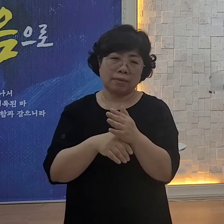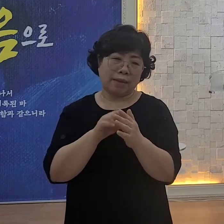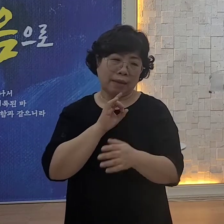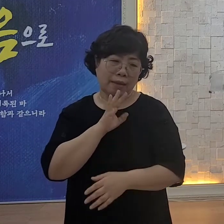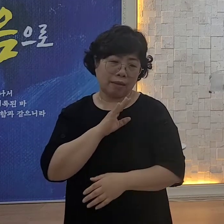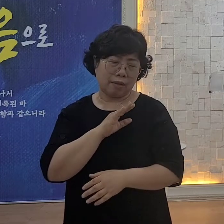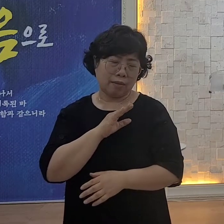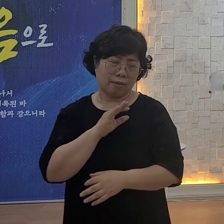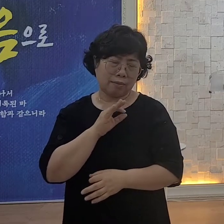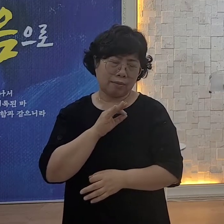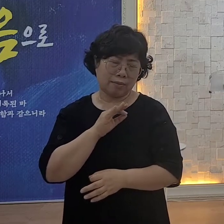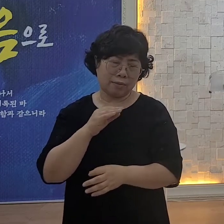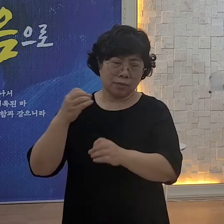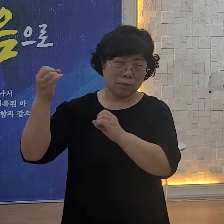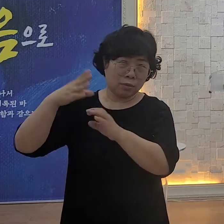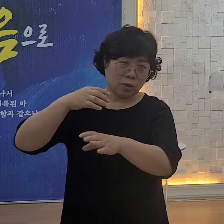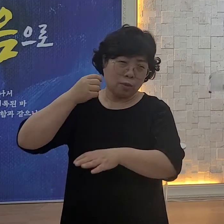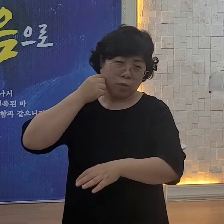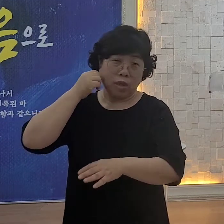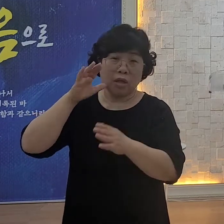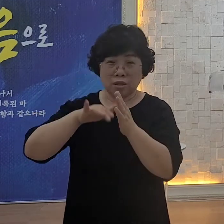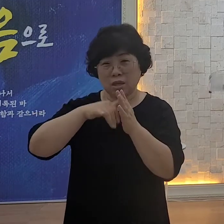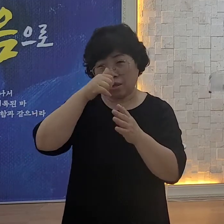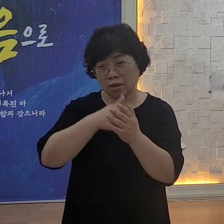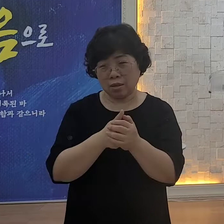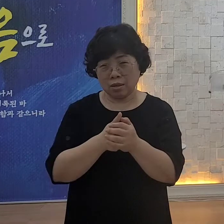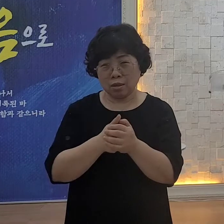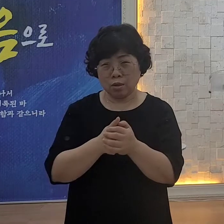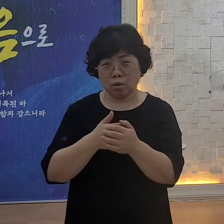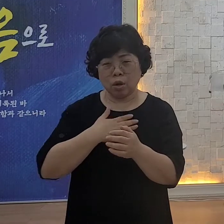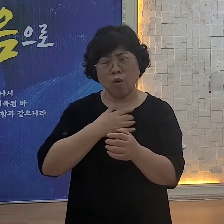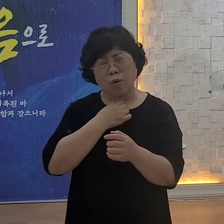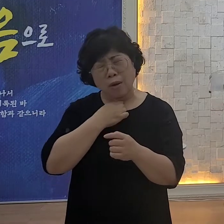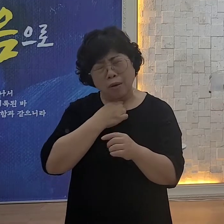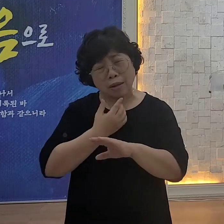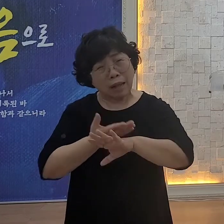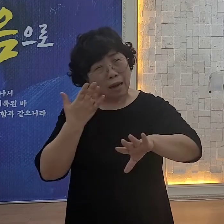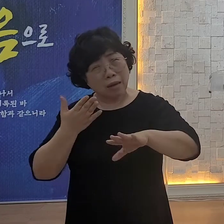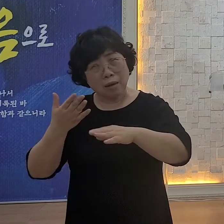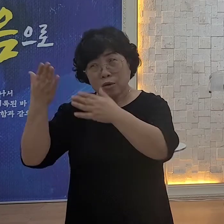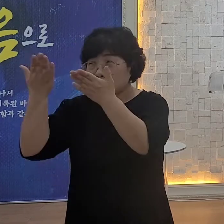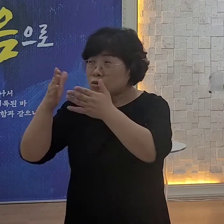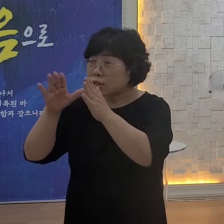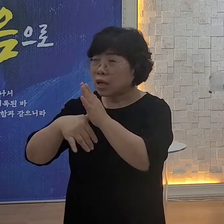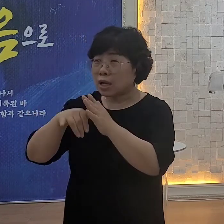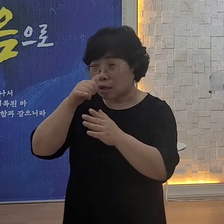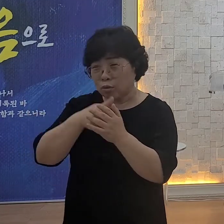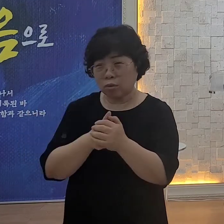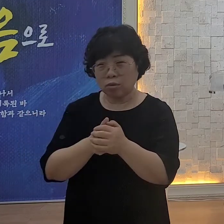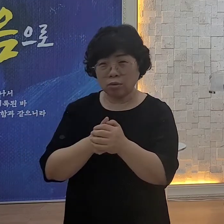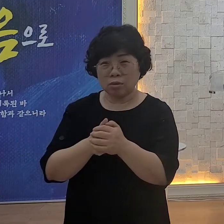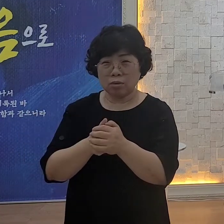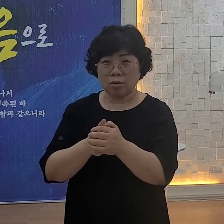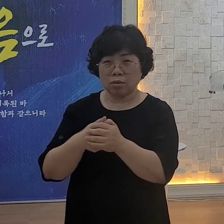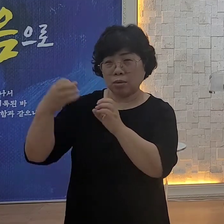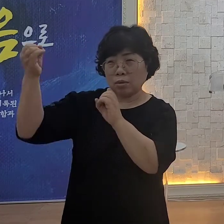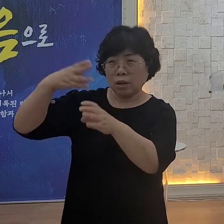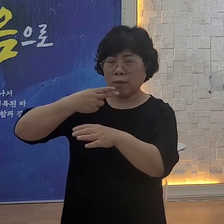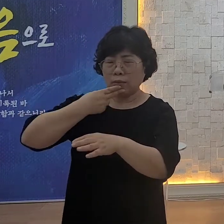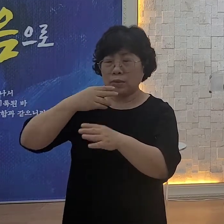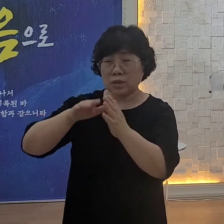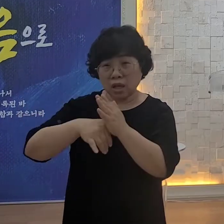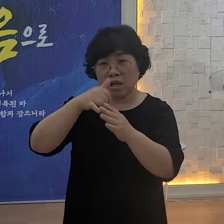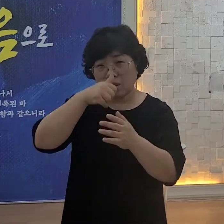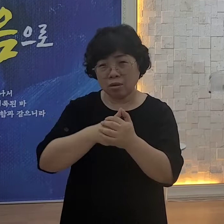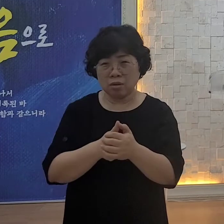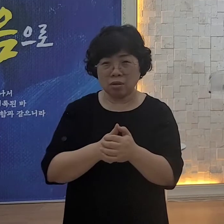주실 때도 있잖아요. 너무 다른 거 주실 때도 있잖아요. 반응이 없을 때도 있잖아요. 이거